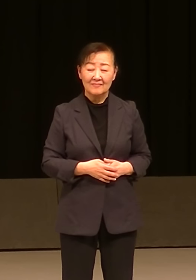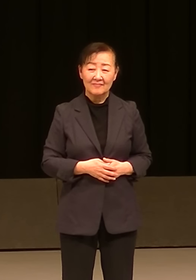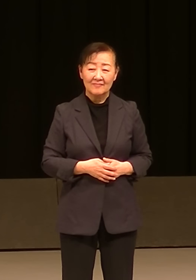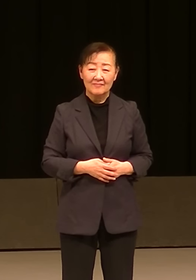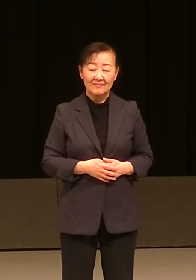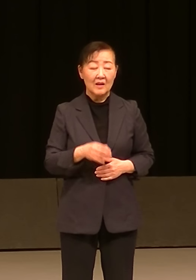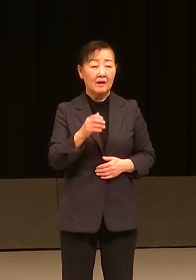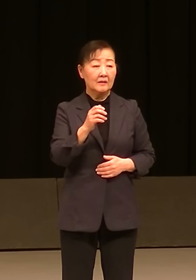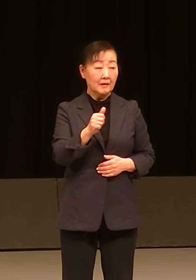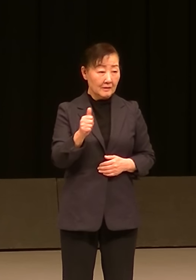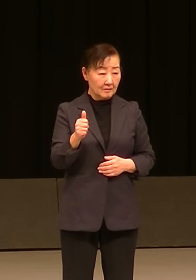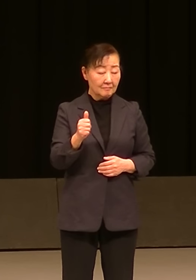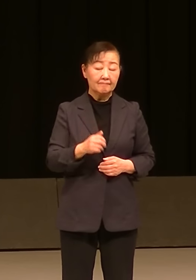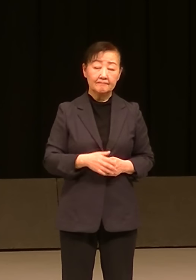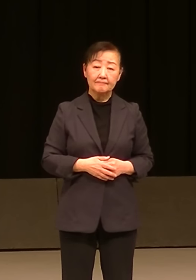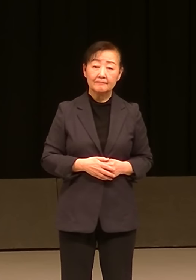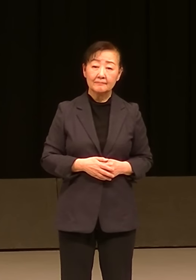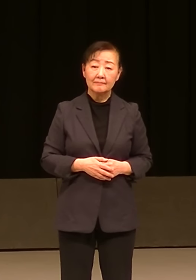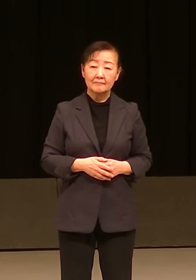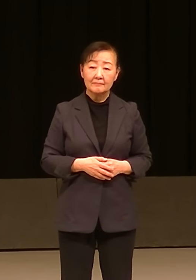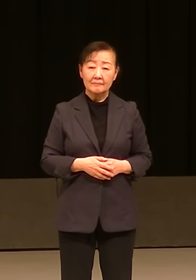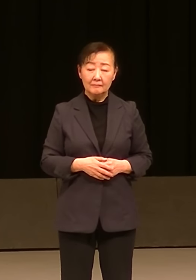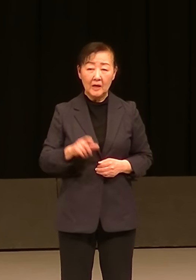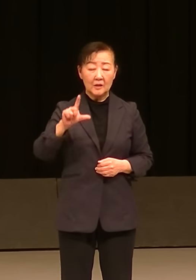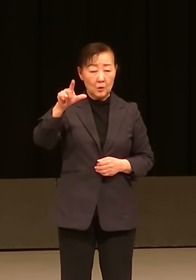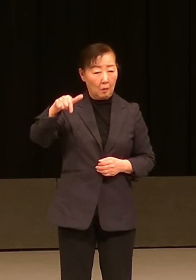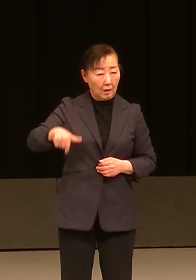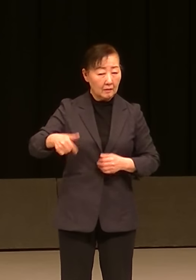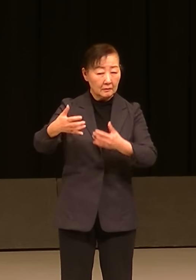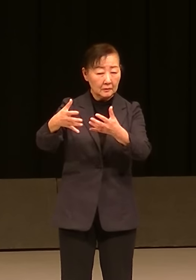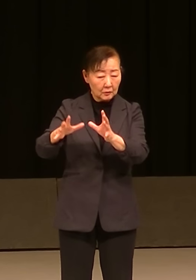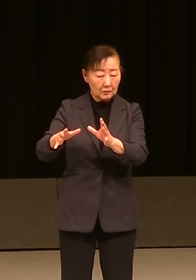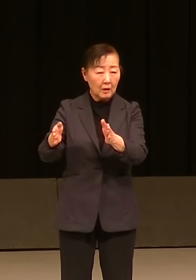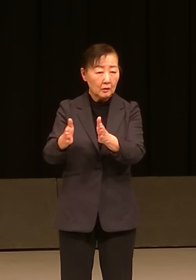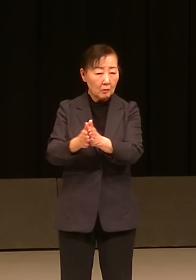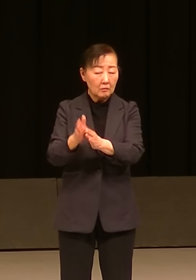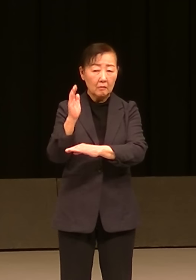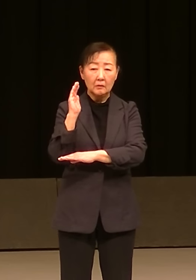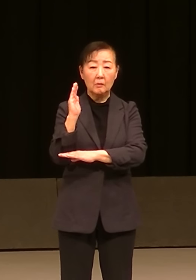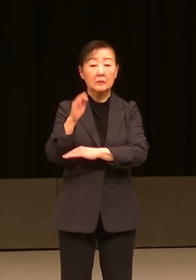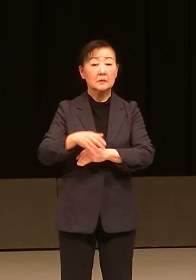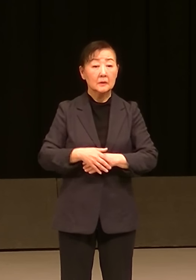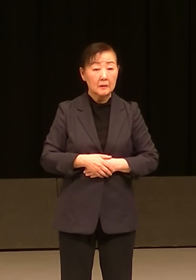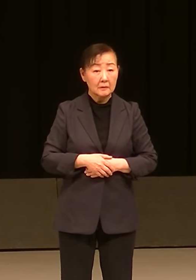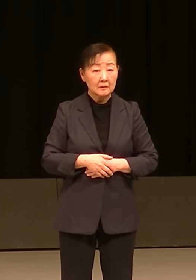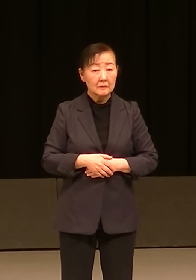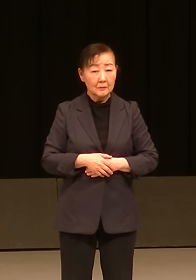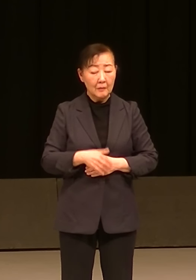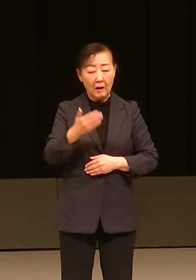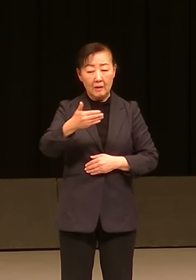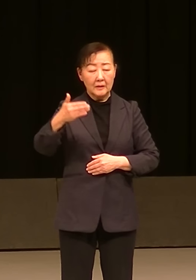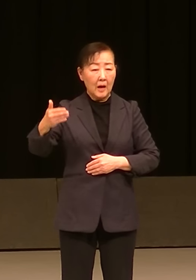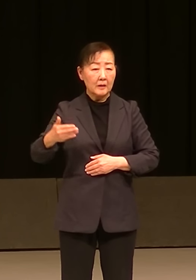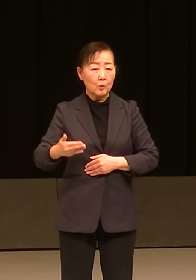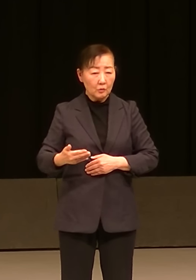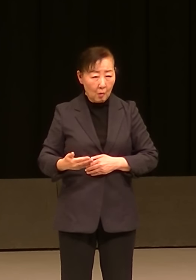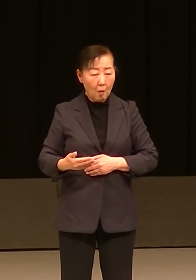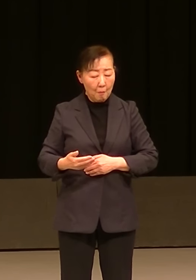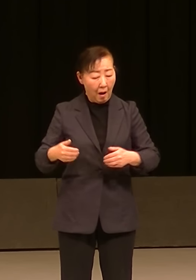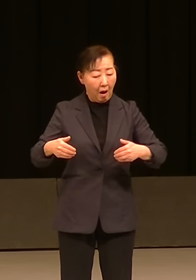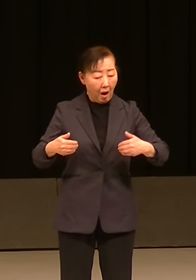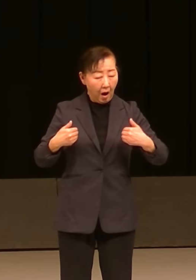ただですね、まあ、あれは上下両院の合同委員会演説を外国の要人が演説をするとき